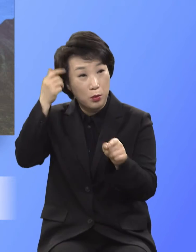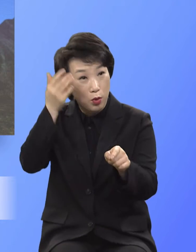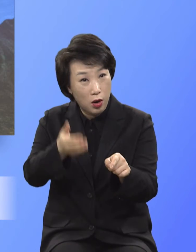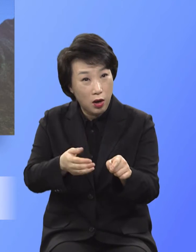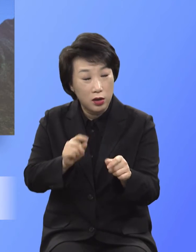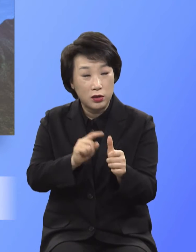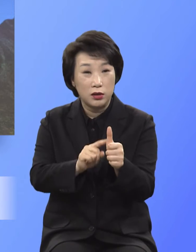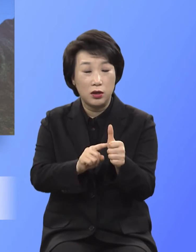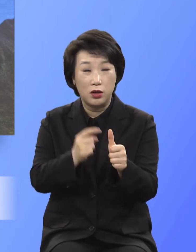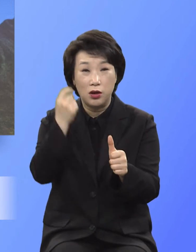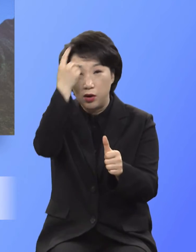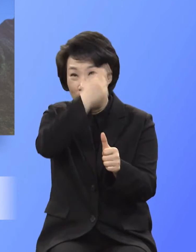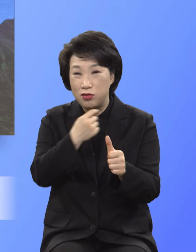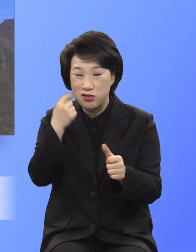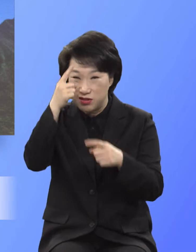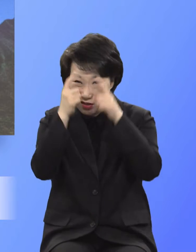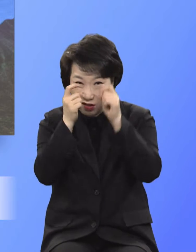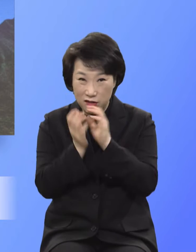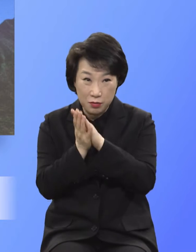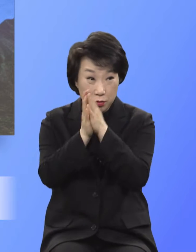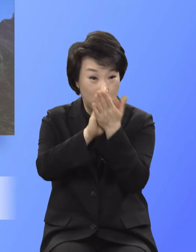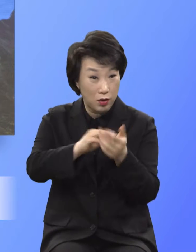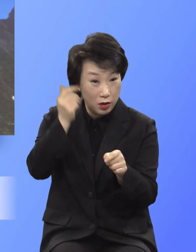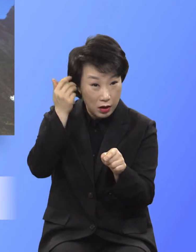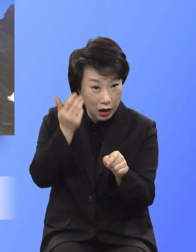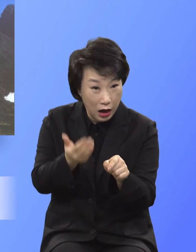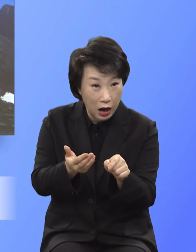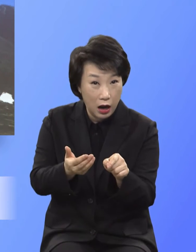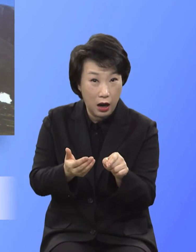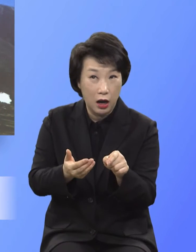안색이 확 변했니?